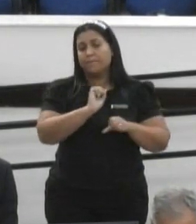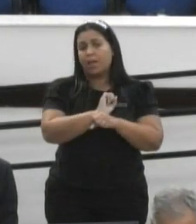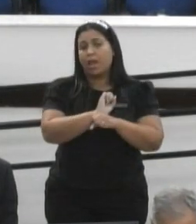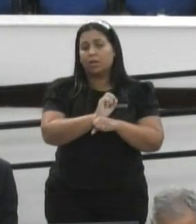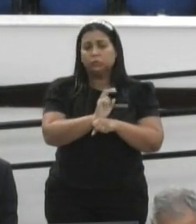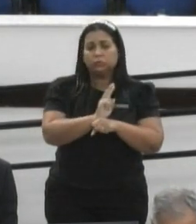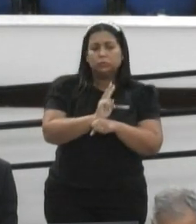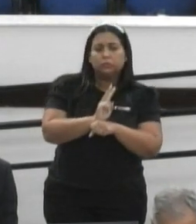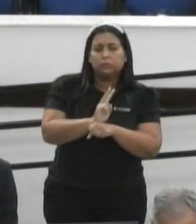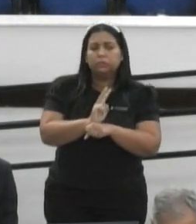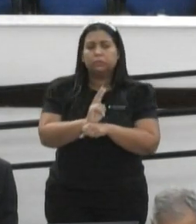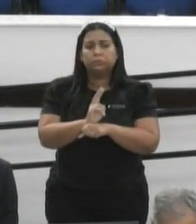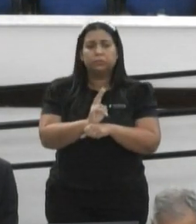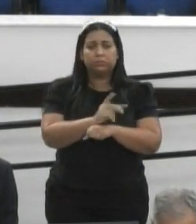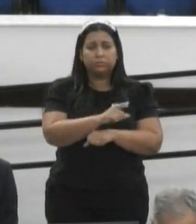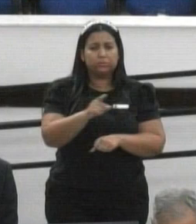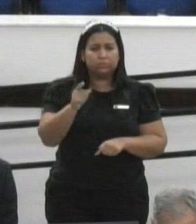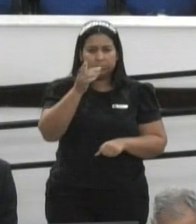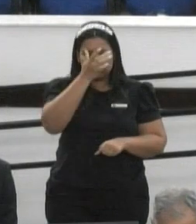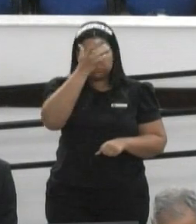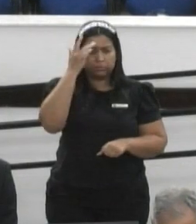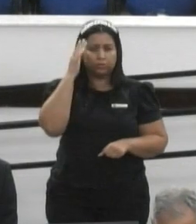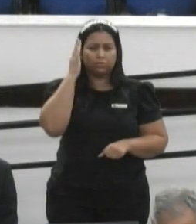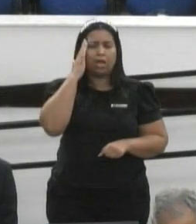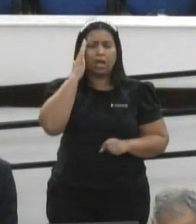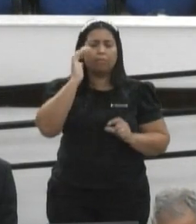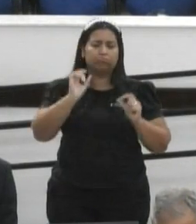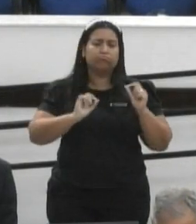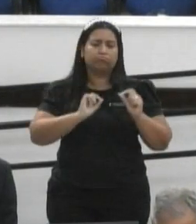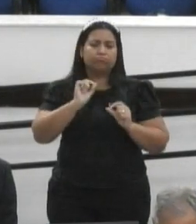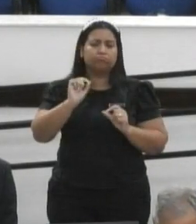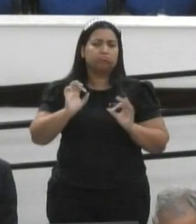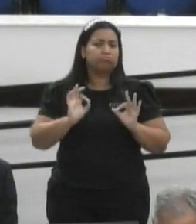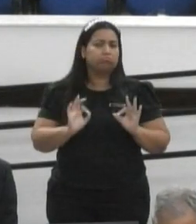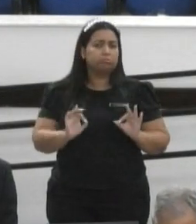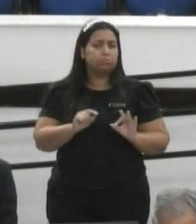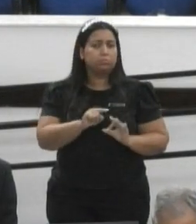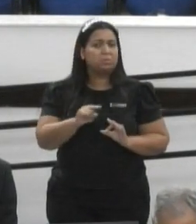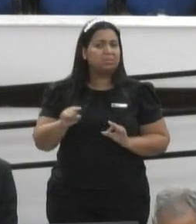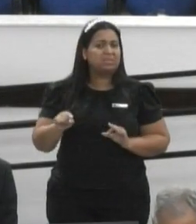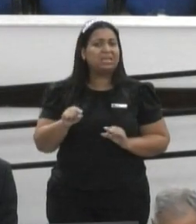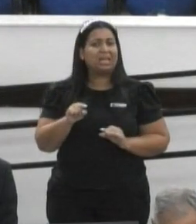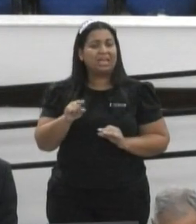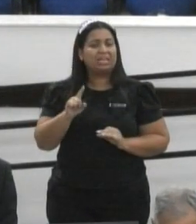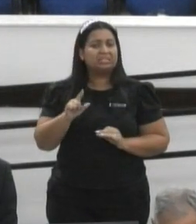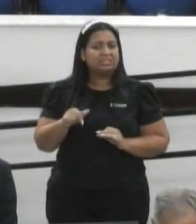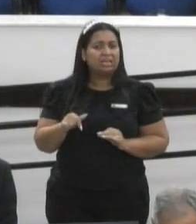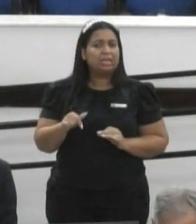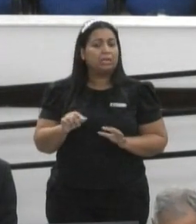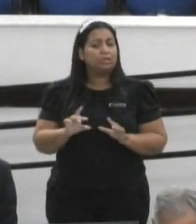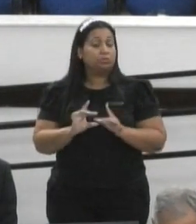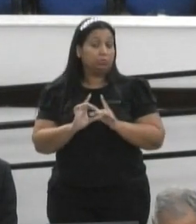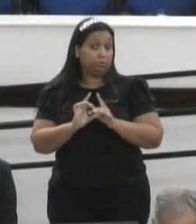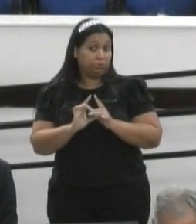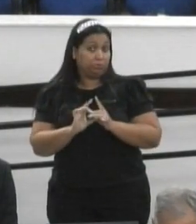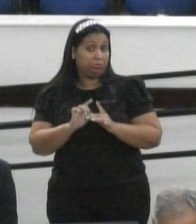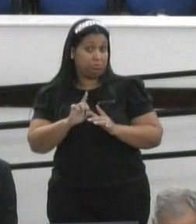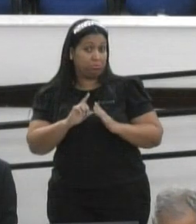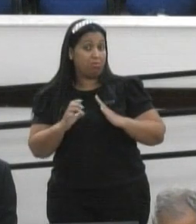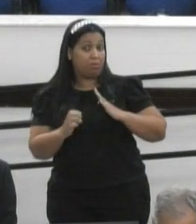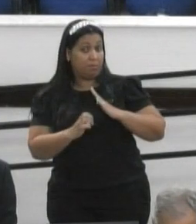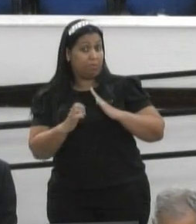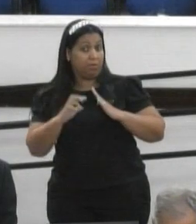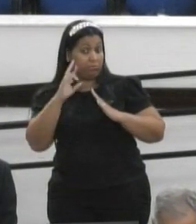fiscalizar. Muitos, a gente sabe qual a razão, porque são completamente envolvidos com os donos da empresa, fazem